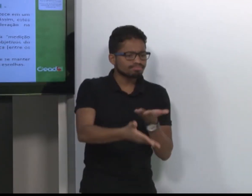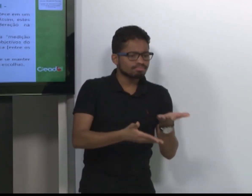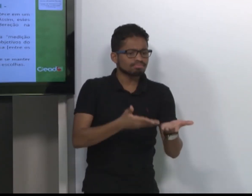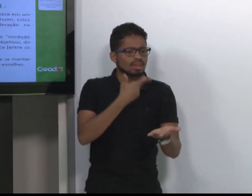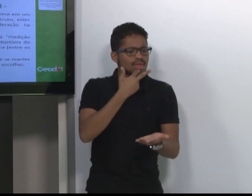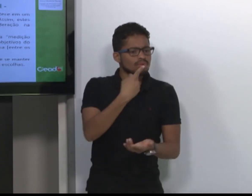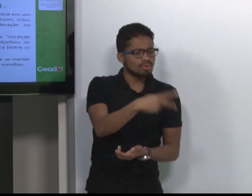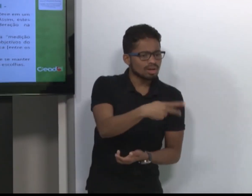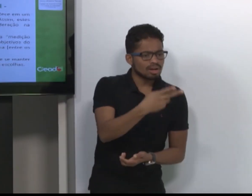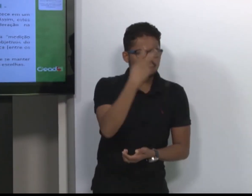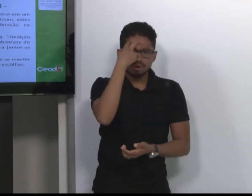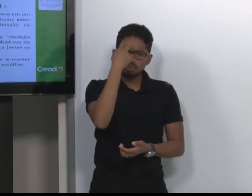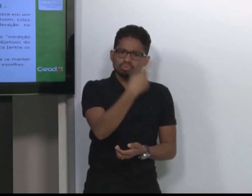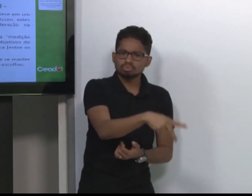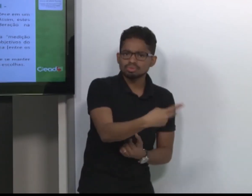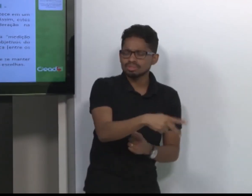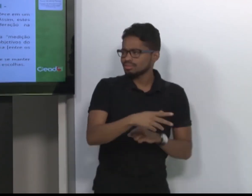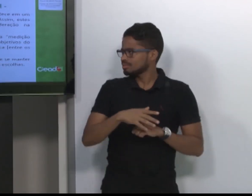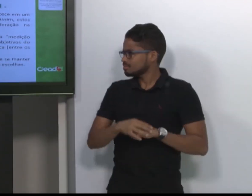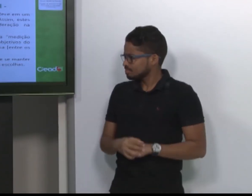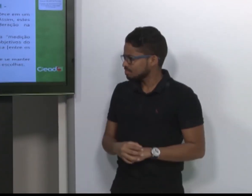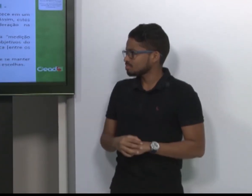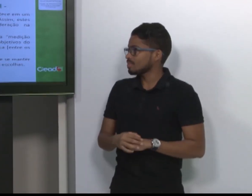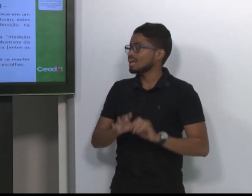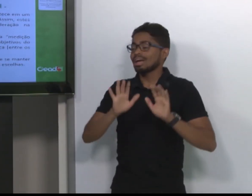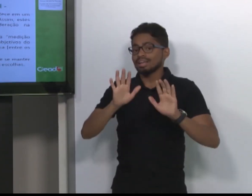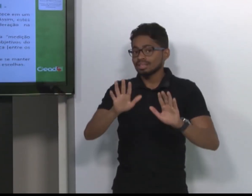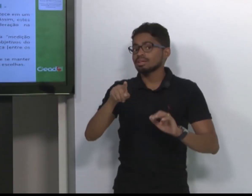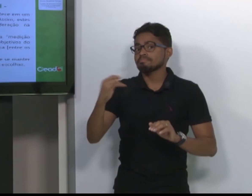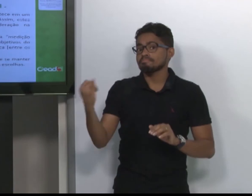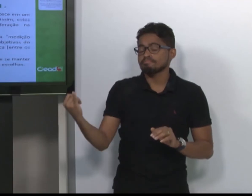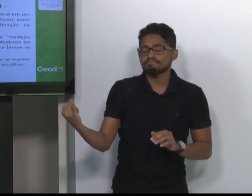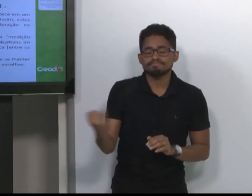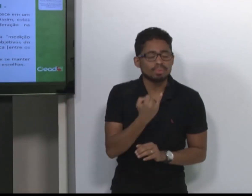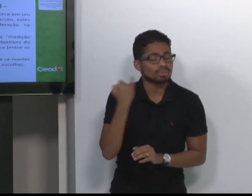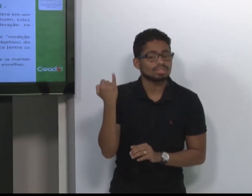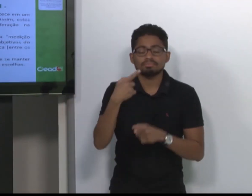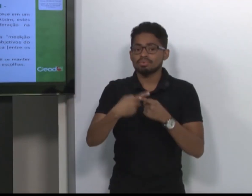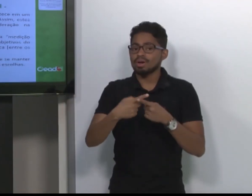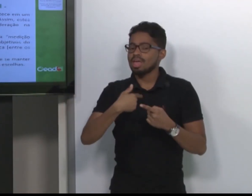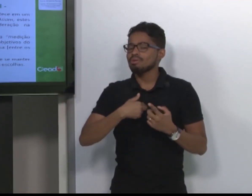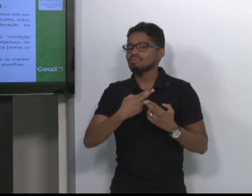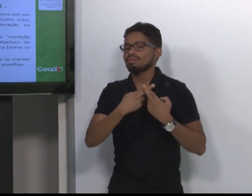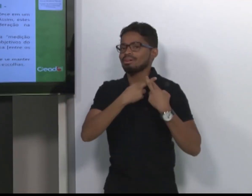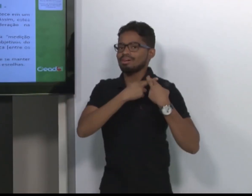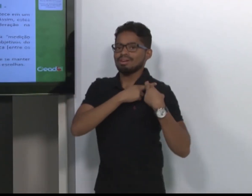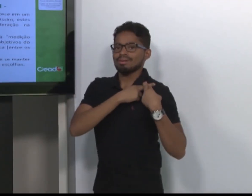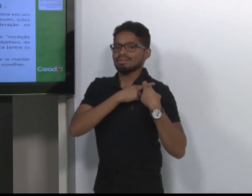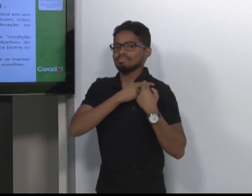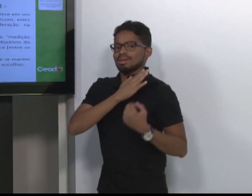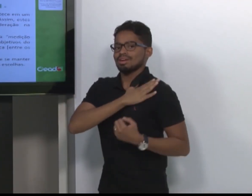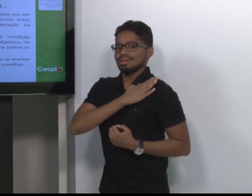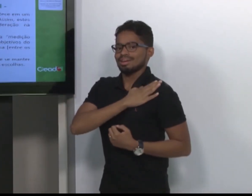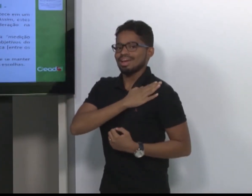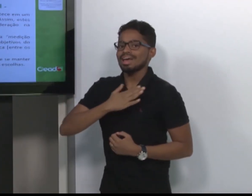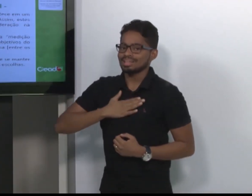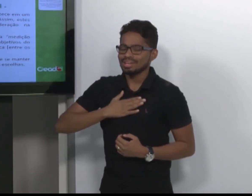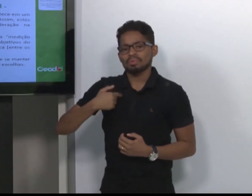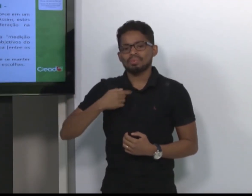devo trabalhar a partir da língua e da cultura, das duas línguas.